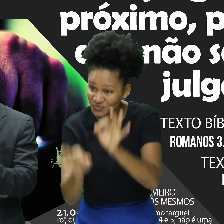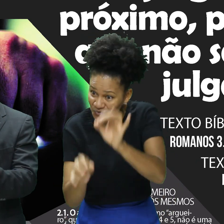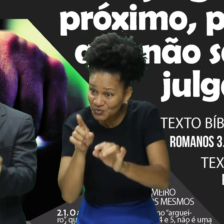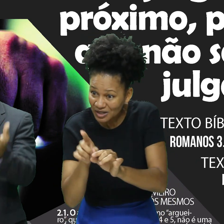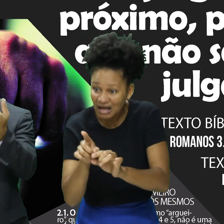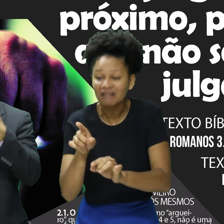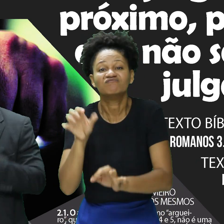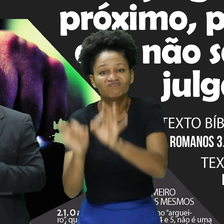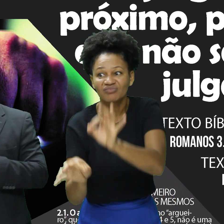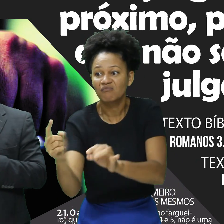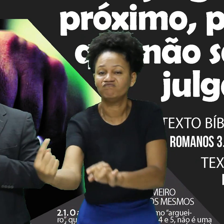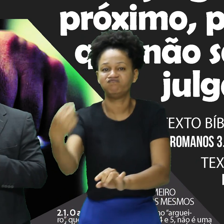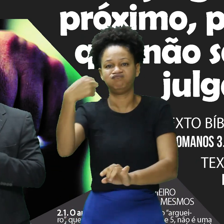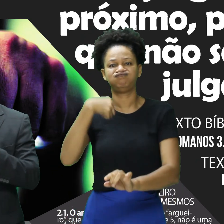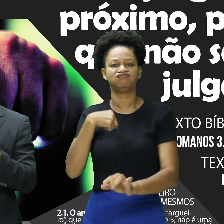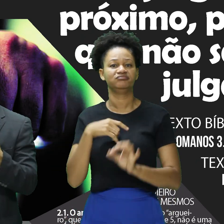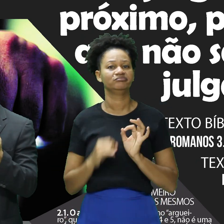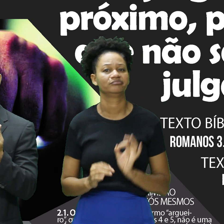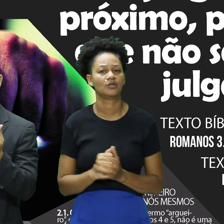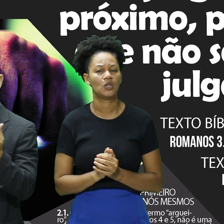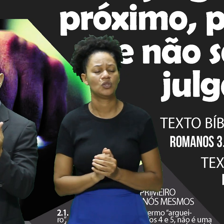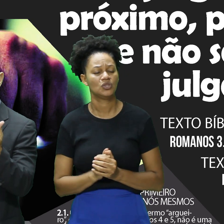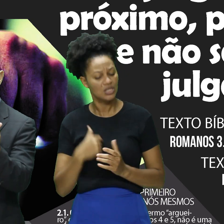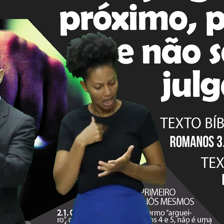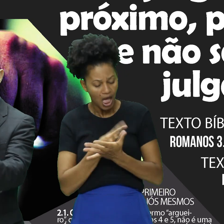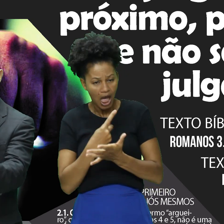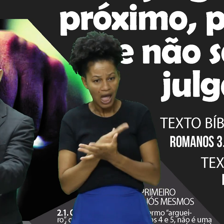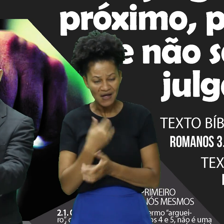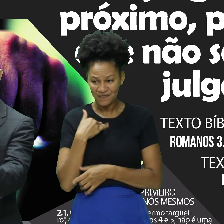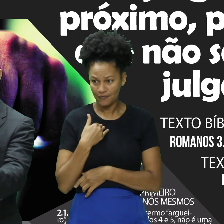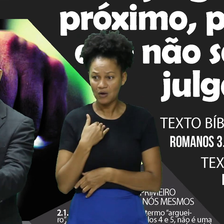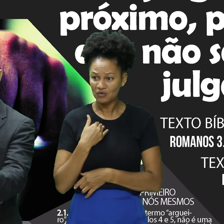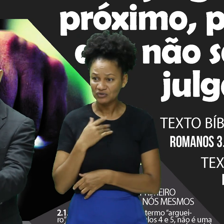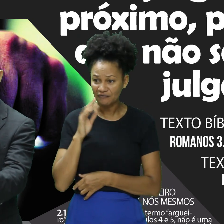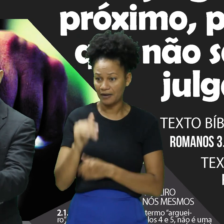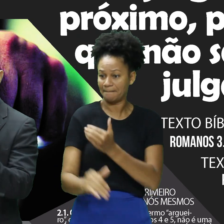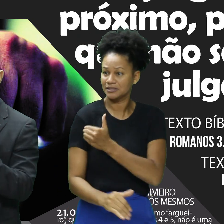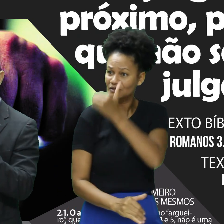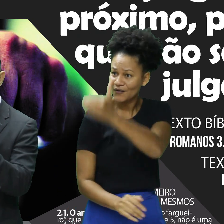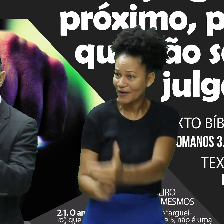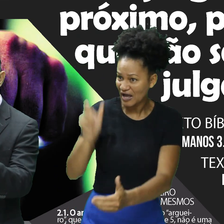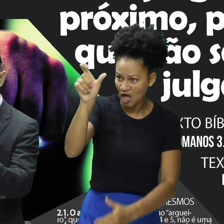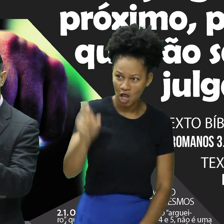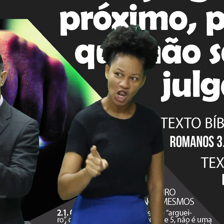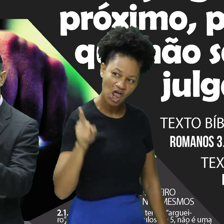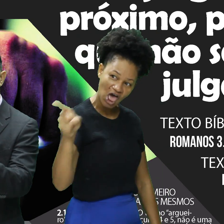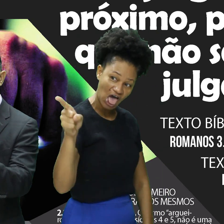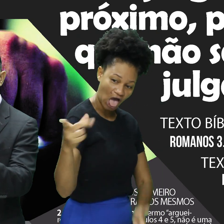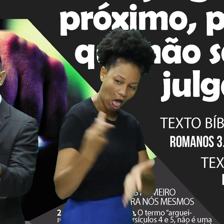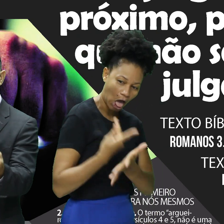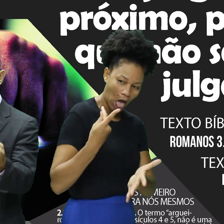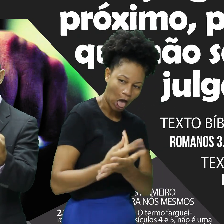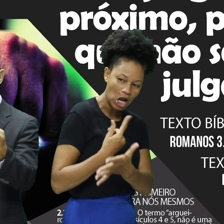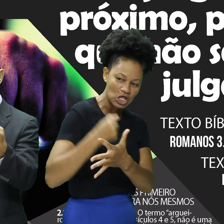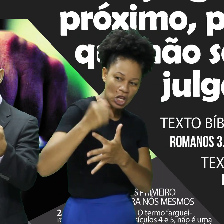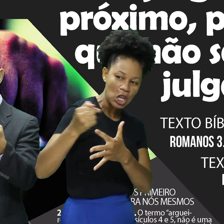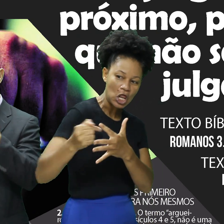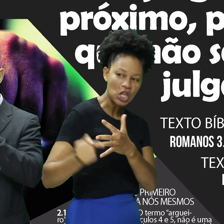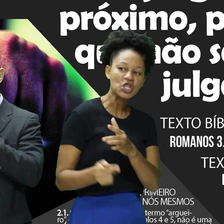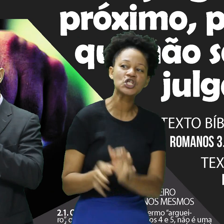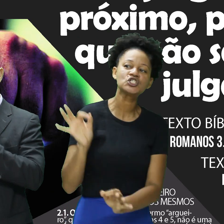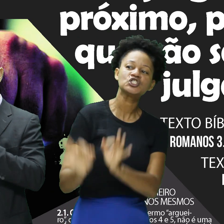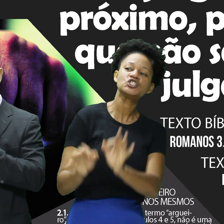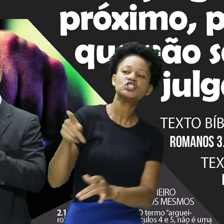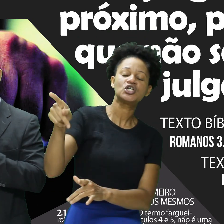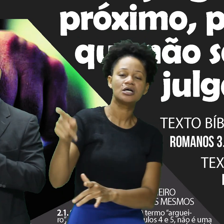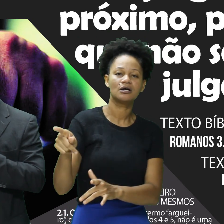julgado. Porque nós temos erro. Quando nós olhamos o erro do nosso próximo, apontamos o erro dele, nós